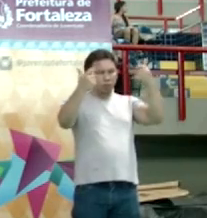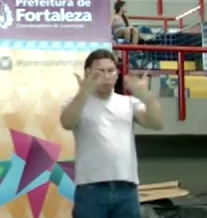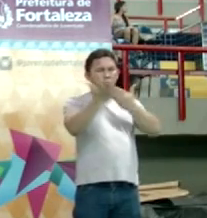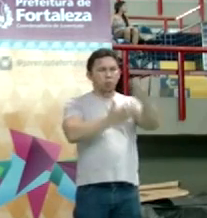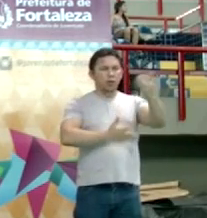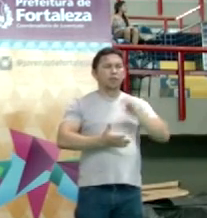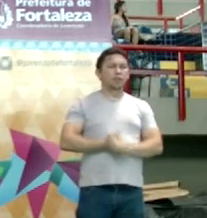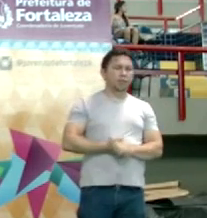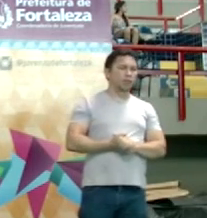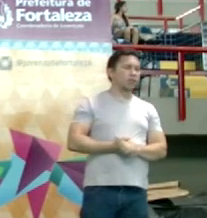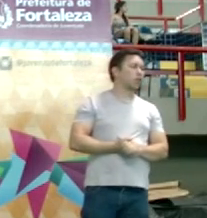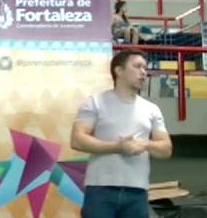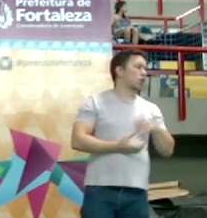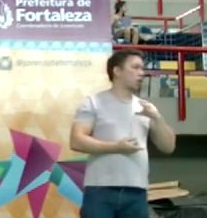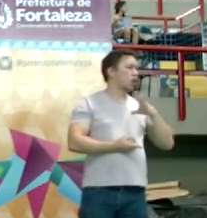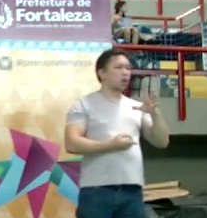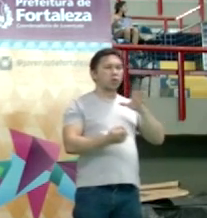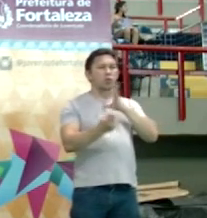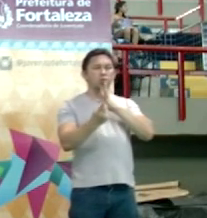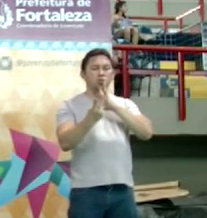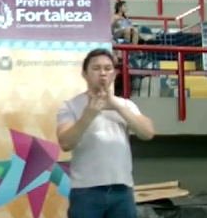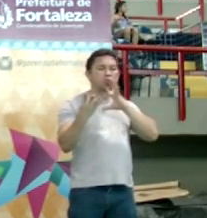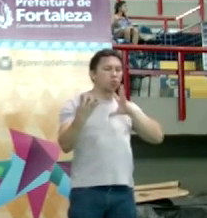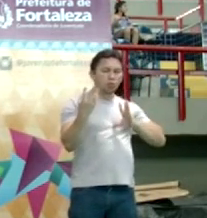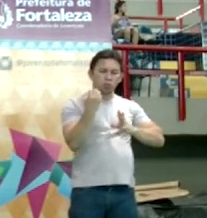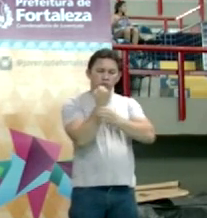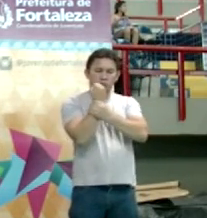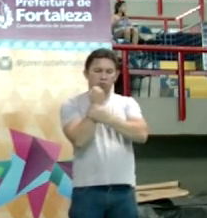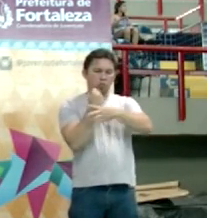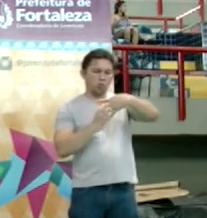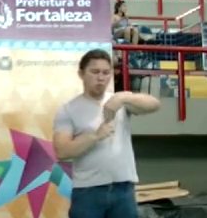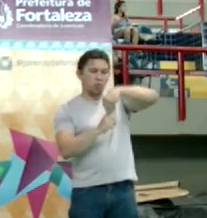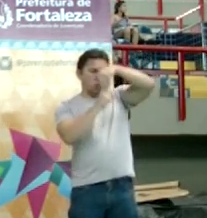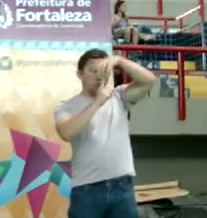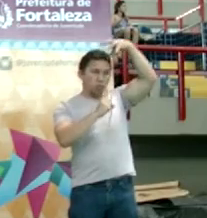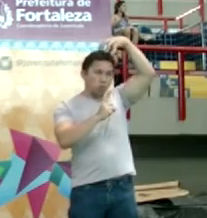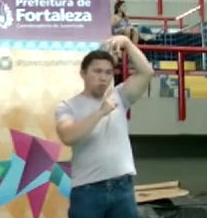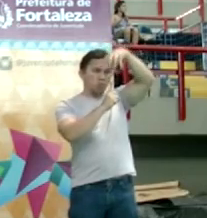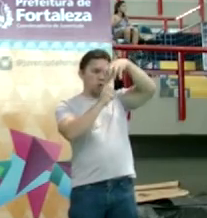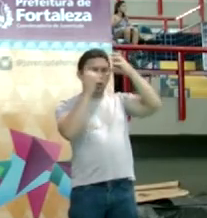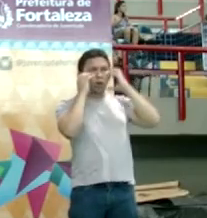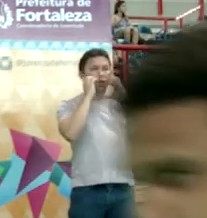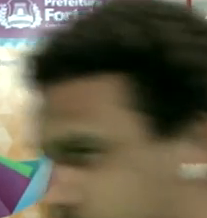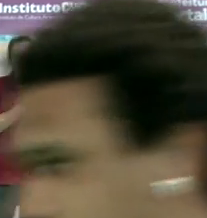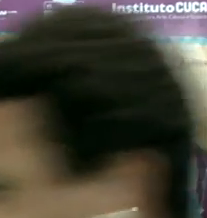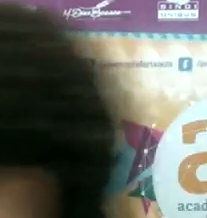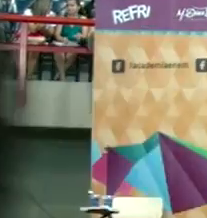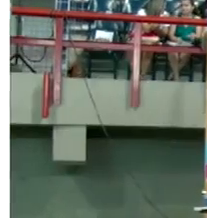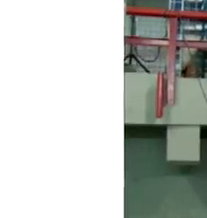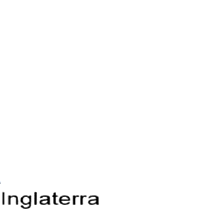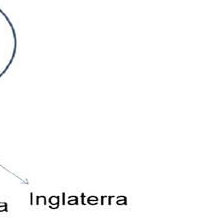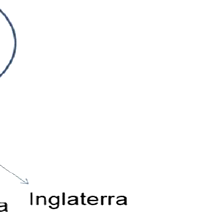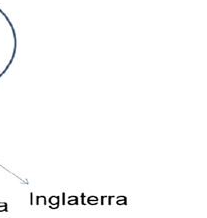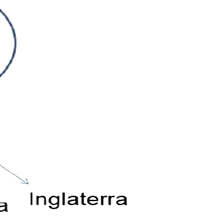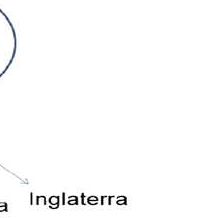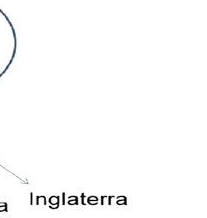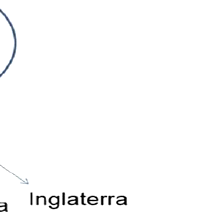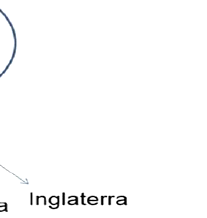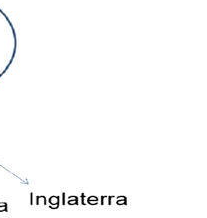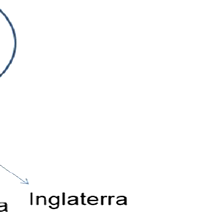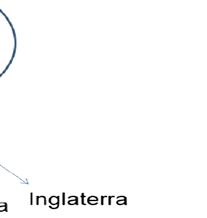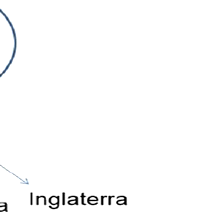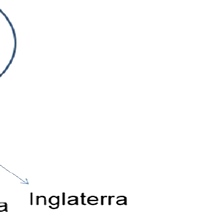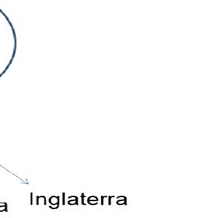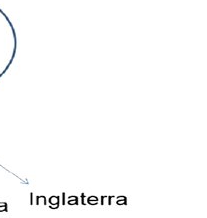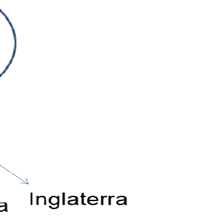lá. Vamos conhecer qual era a base de sustentação de Dom Pedro II. O primeiro grupo é formado pelos